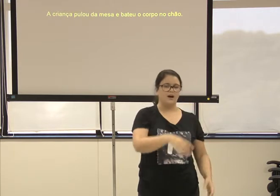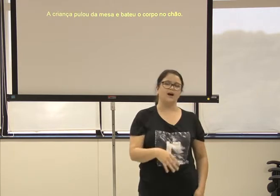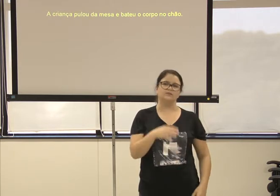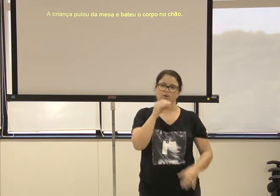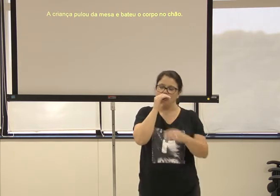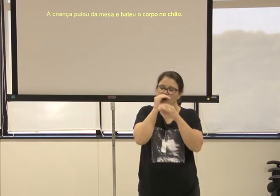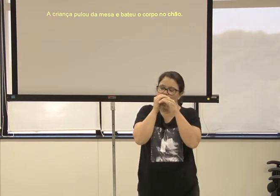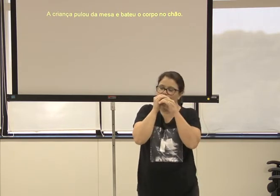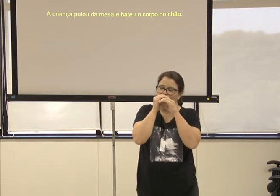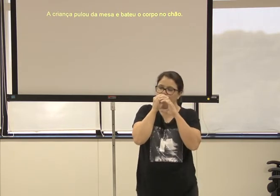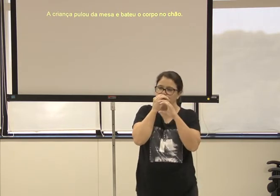só.